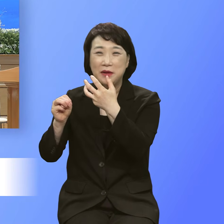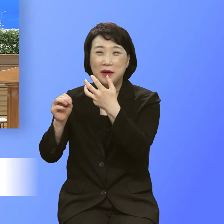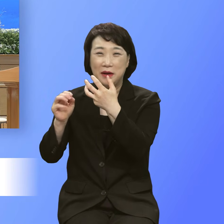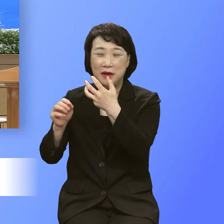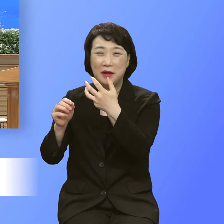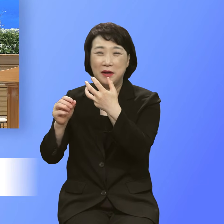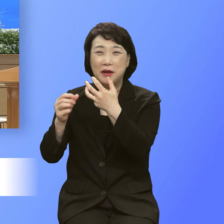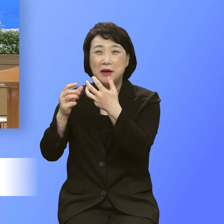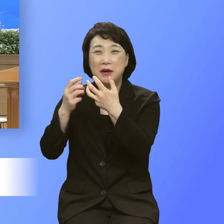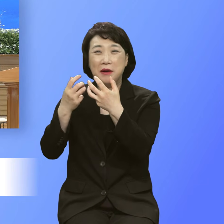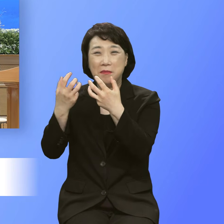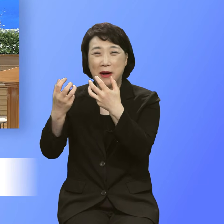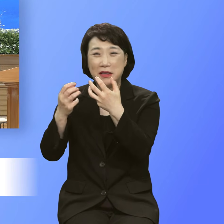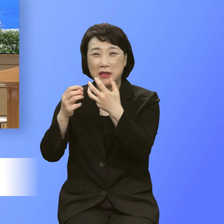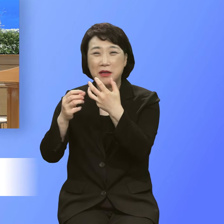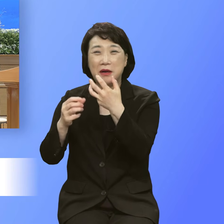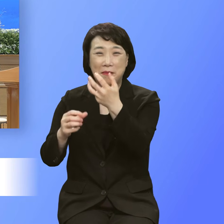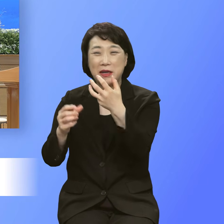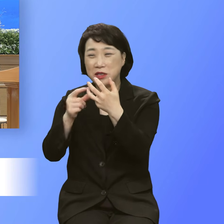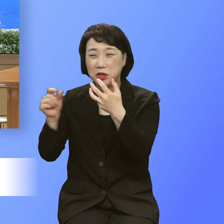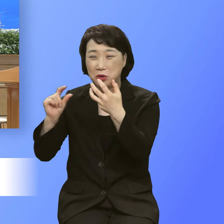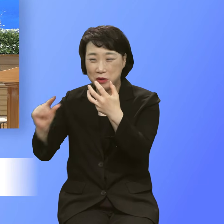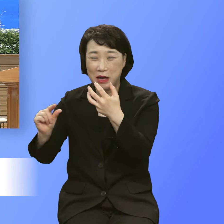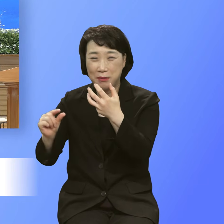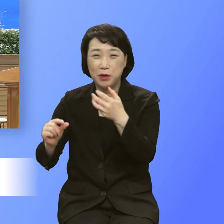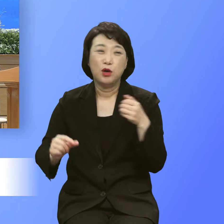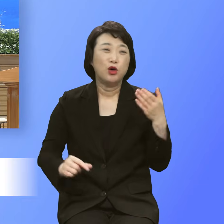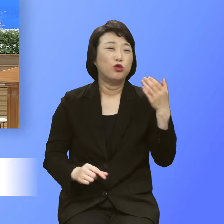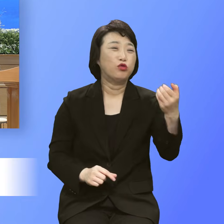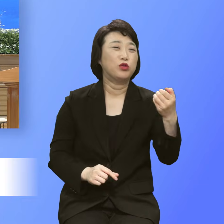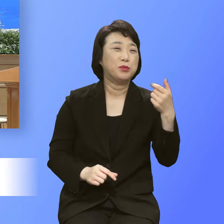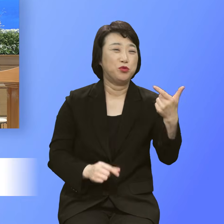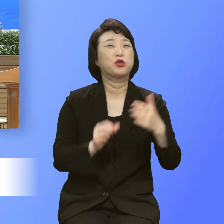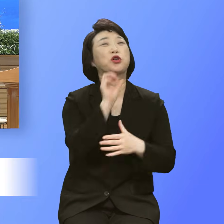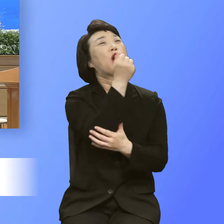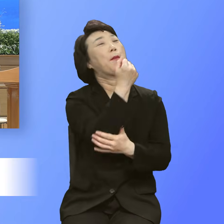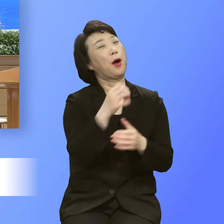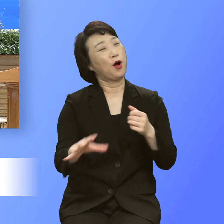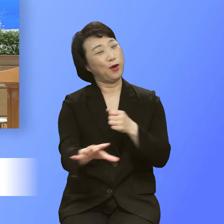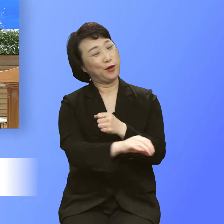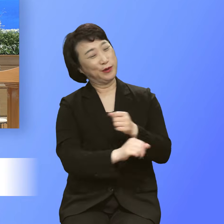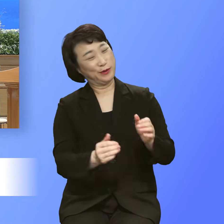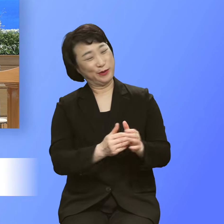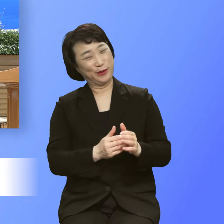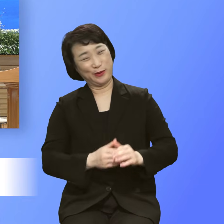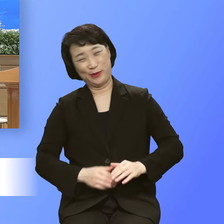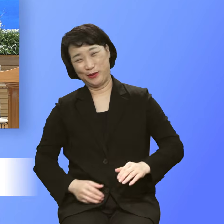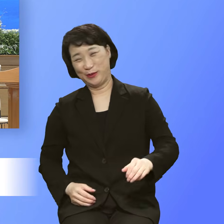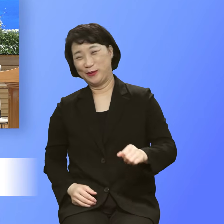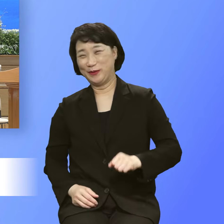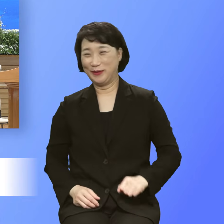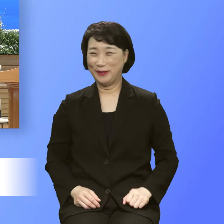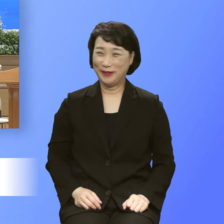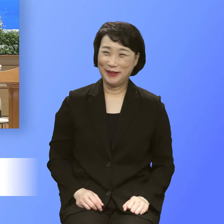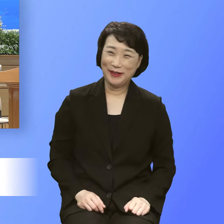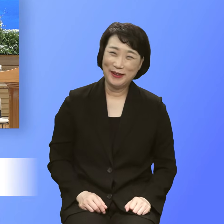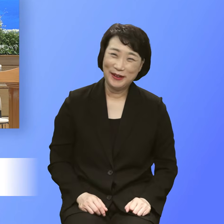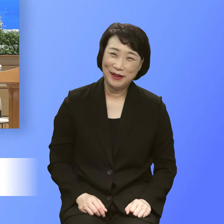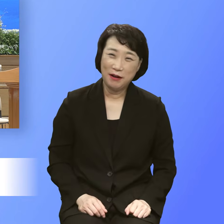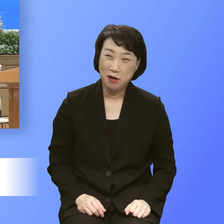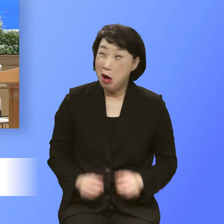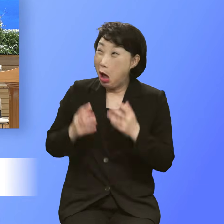80kg짜리 96가마니.